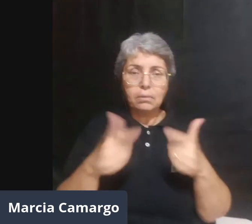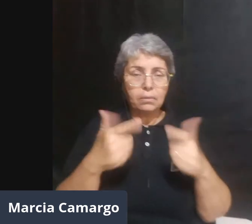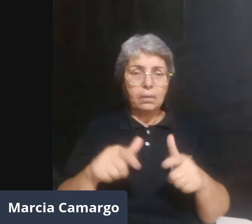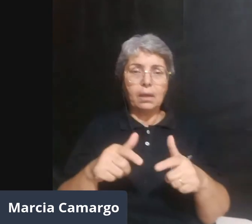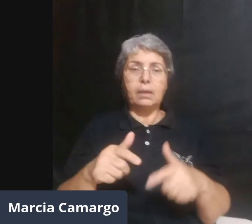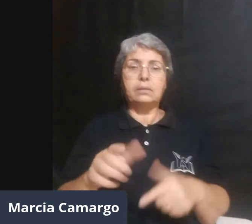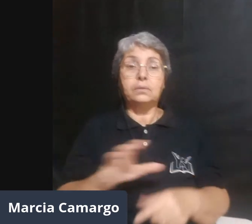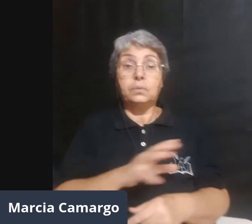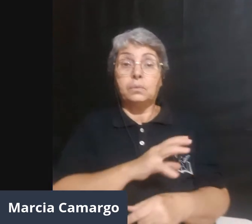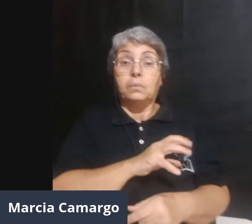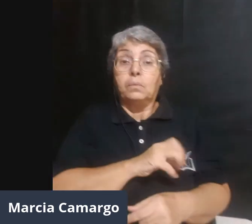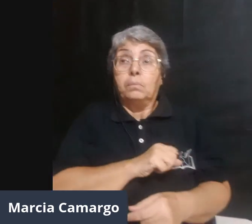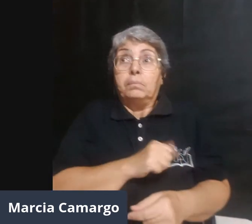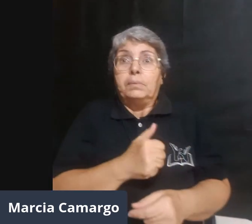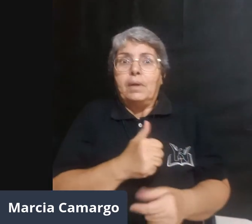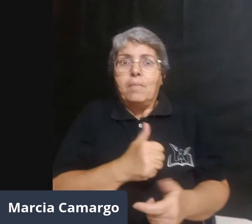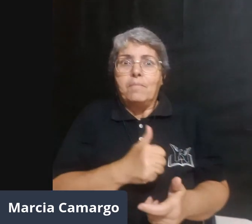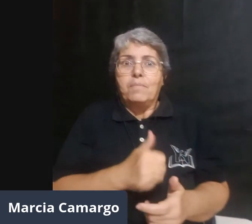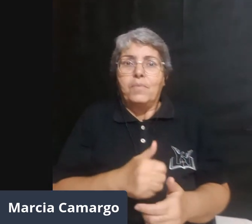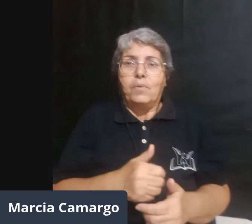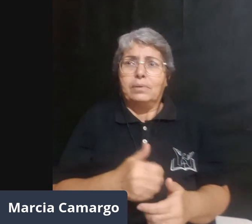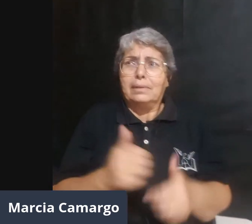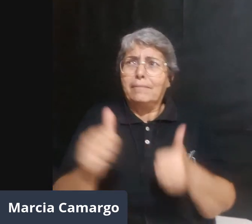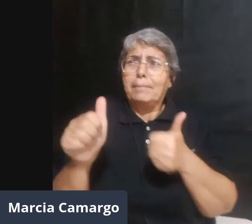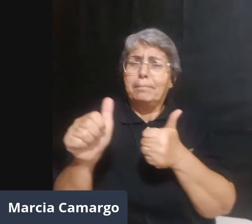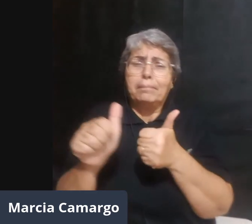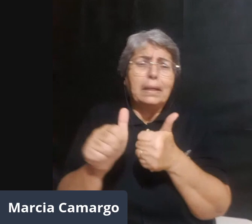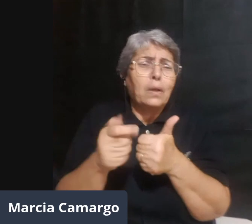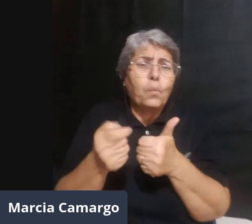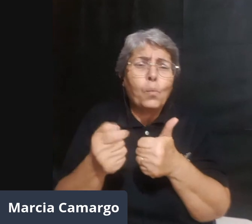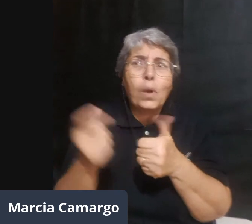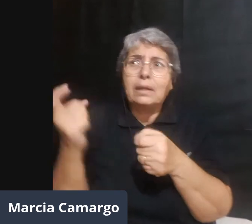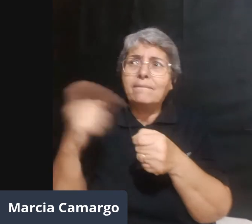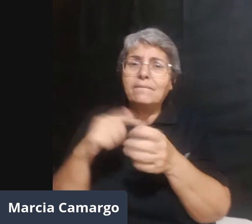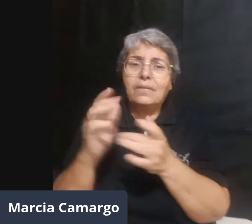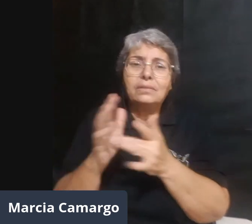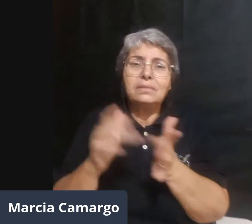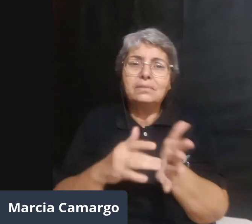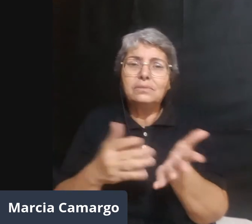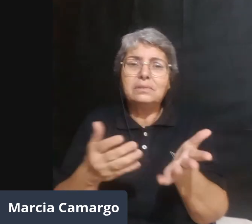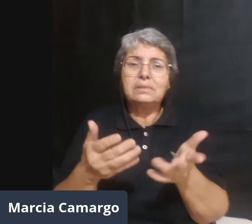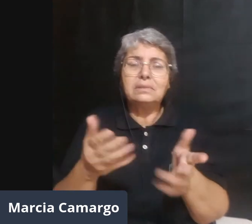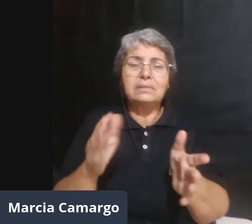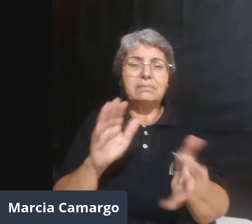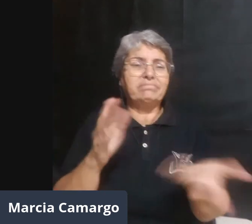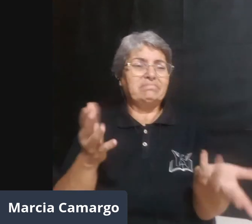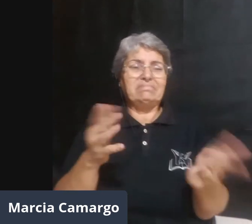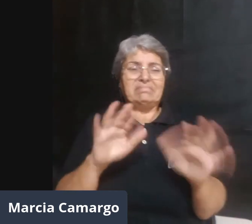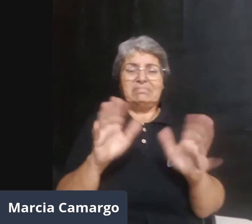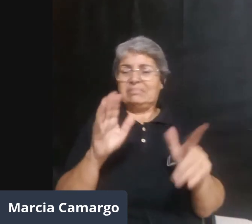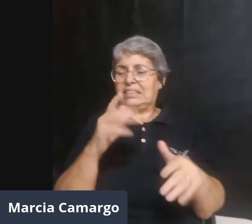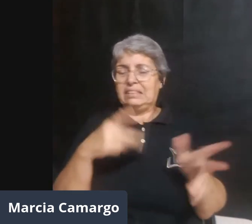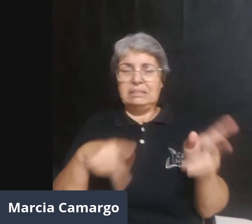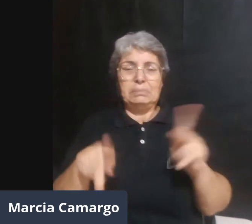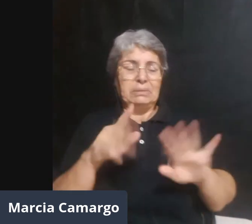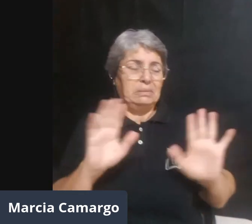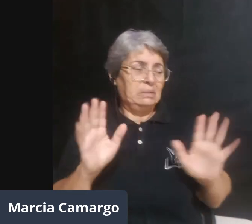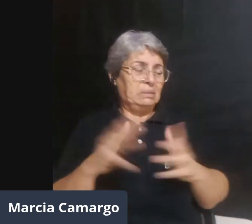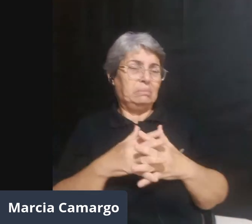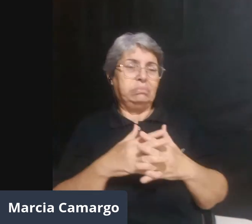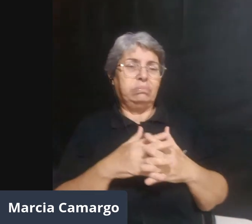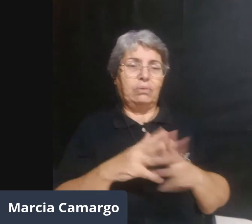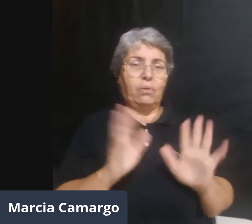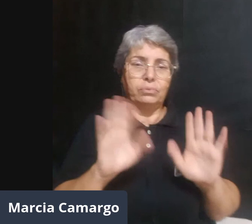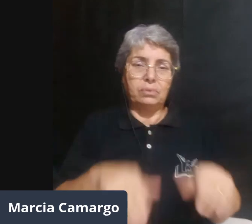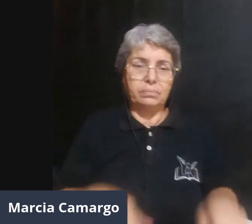em que estávamos tão perto da festa de casamento. Em lugar de festa, Agora estamos prontos para morrer. Devemos